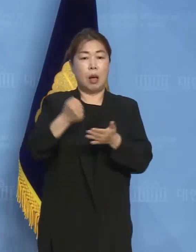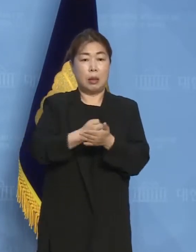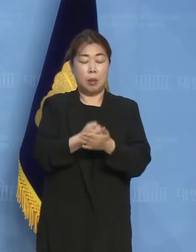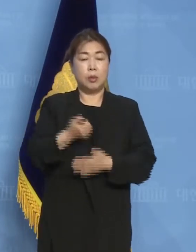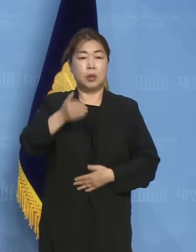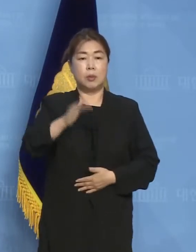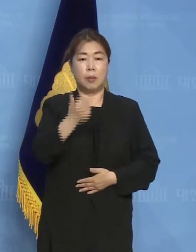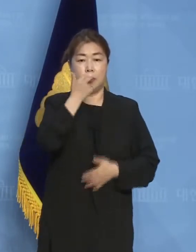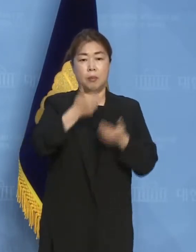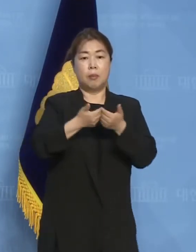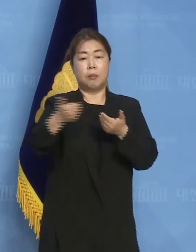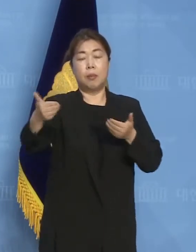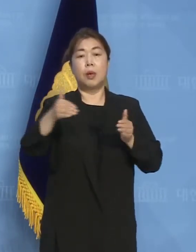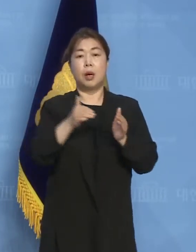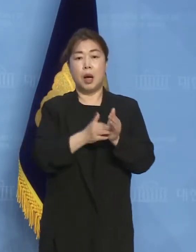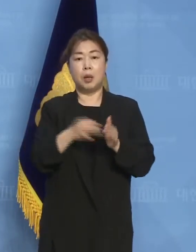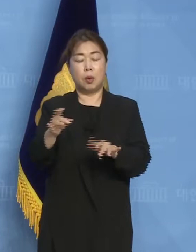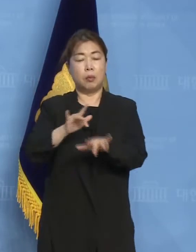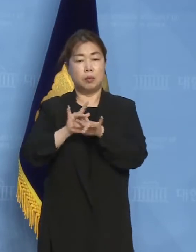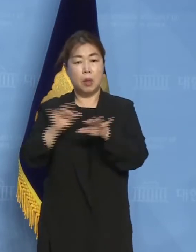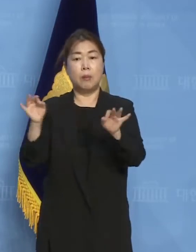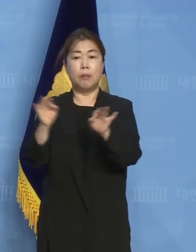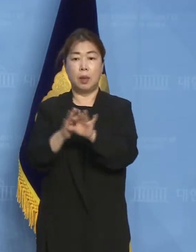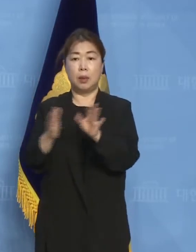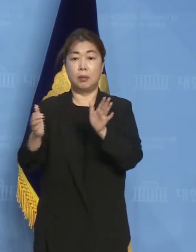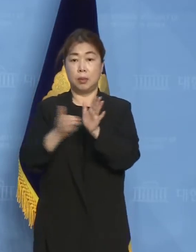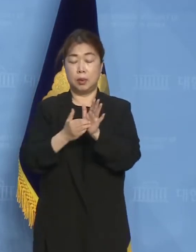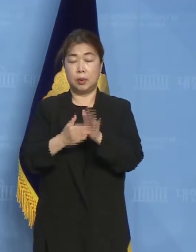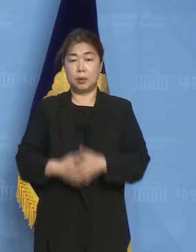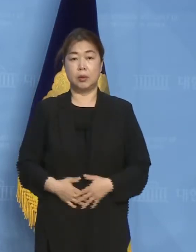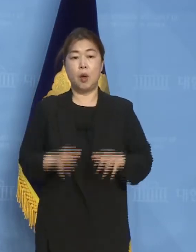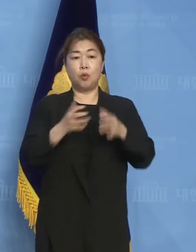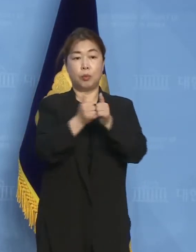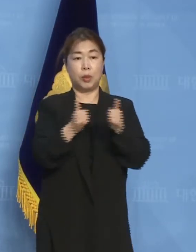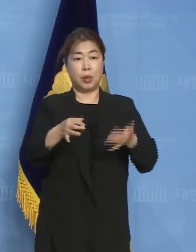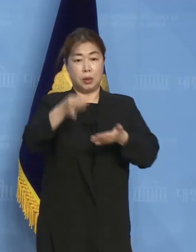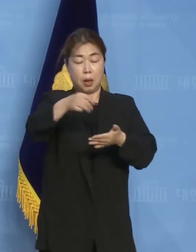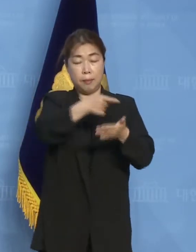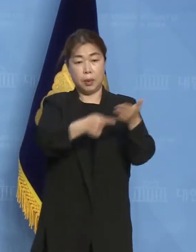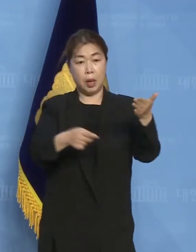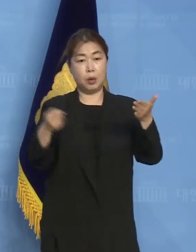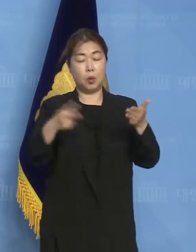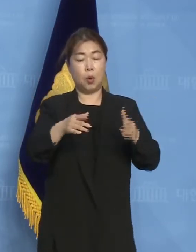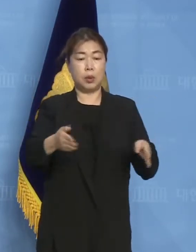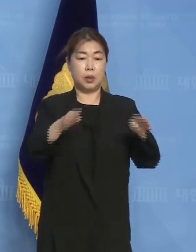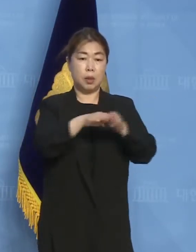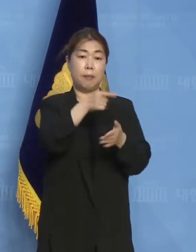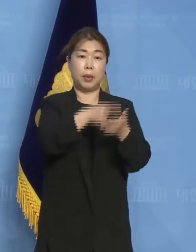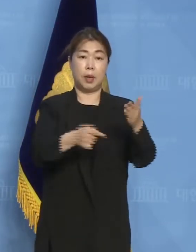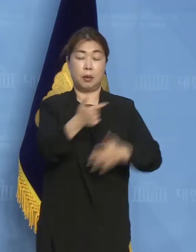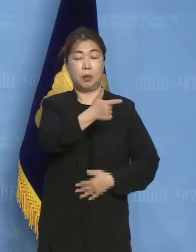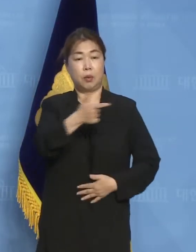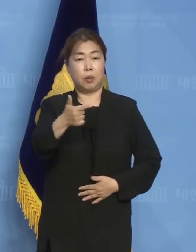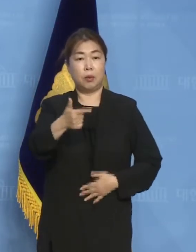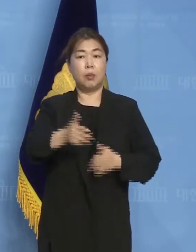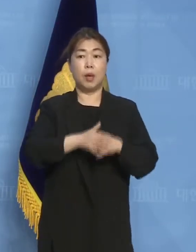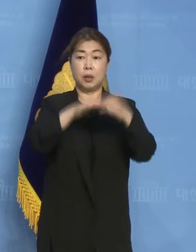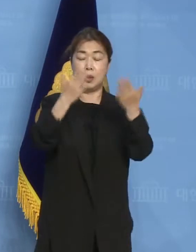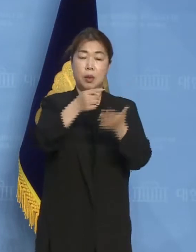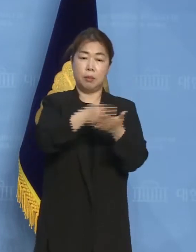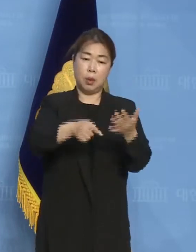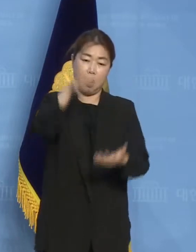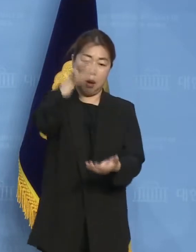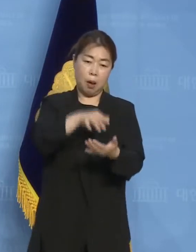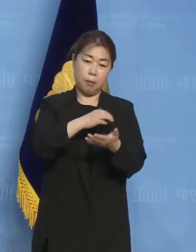안타깝게 목숨을 잃으시거나 실종되기도 했습니다. 국민들의 재산 피해 그리고 시설 피해도 매우 커서 전체 피해